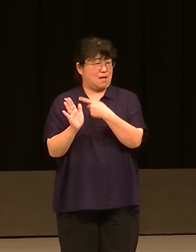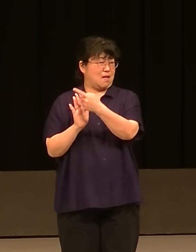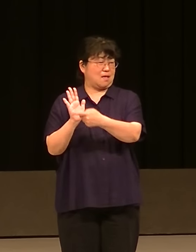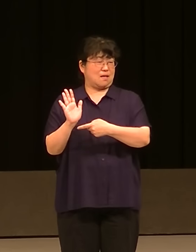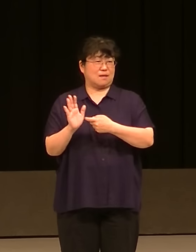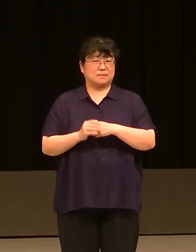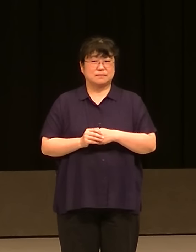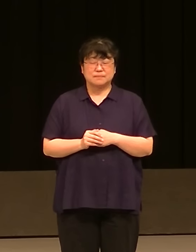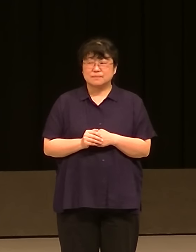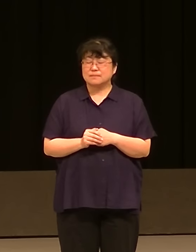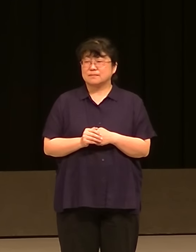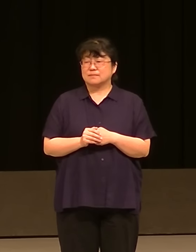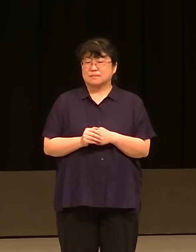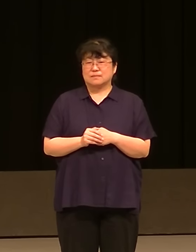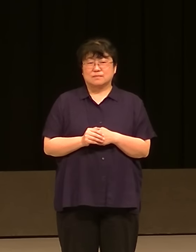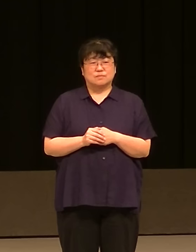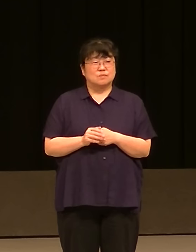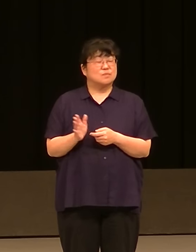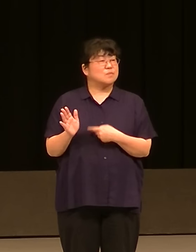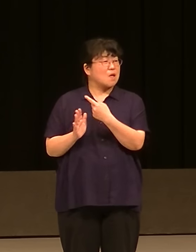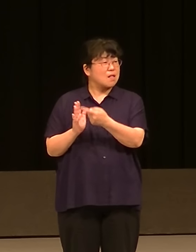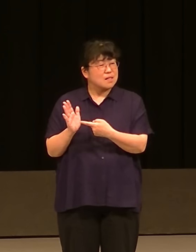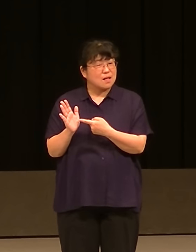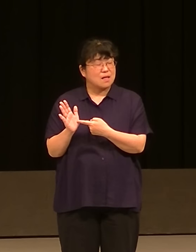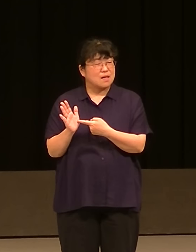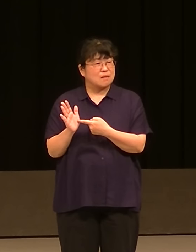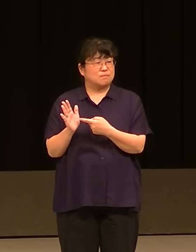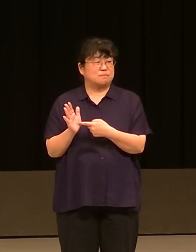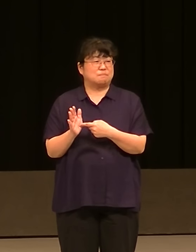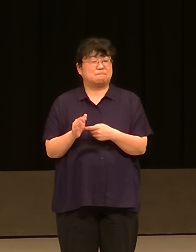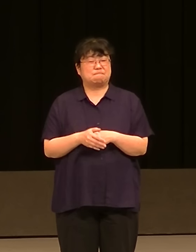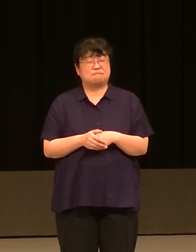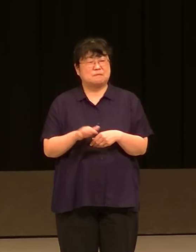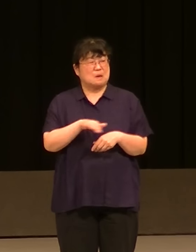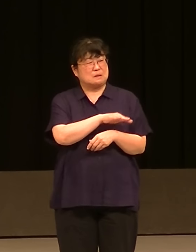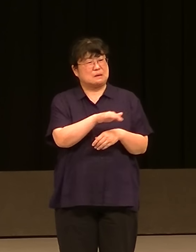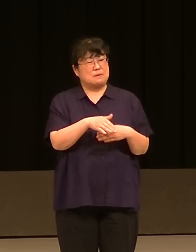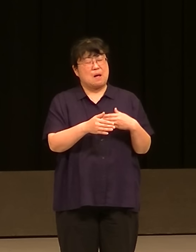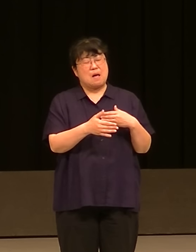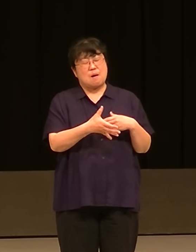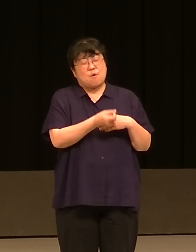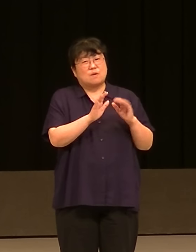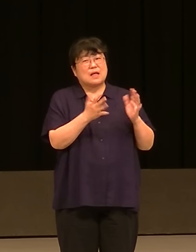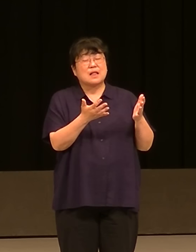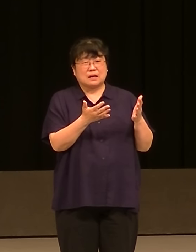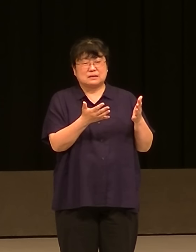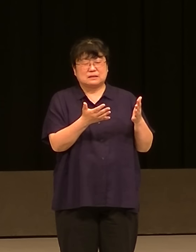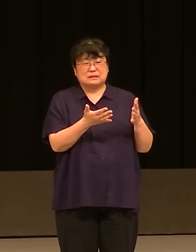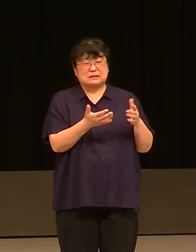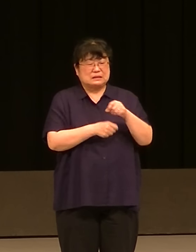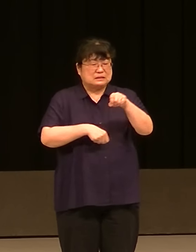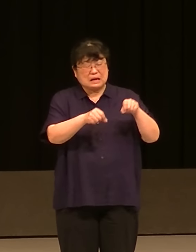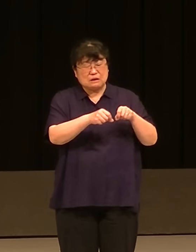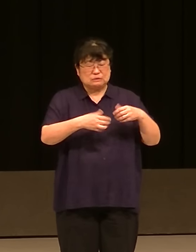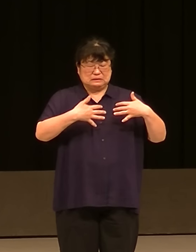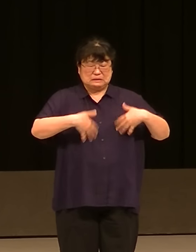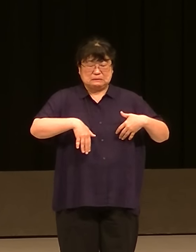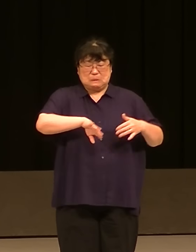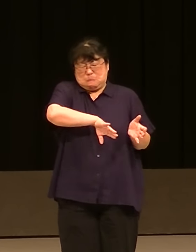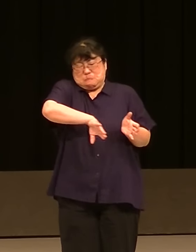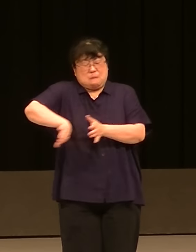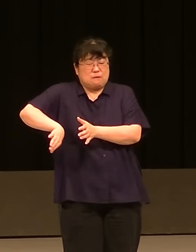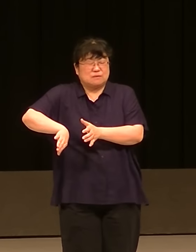。これもまた到底そのようなものを、この弟子からの奴らは持ち合わせていない、どっちかというと弱者を押しのけるという感